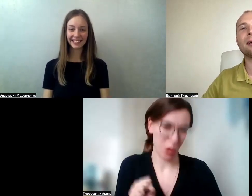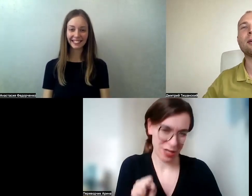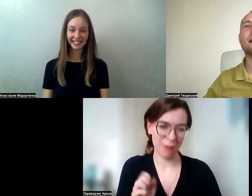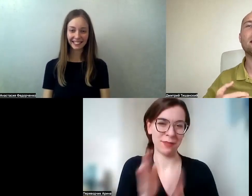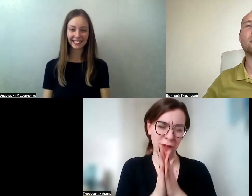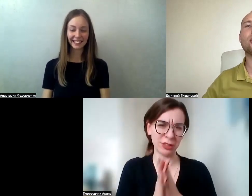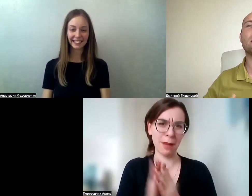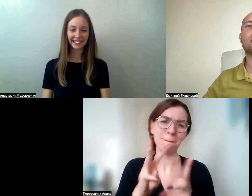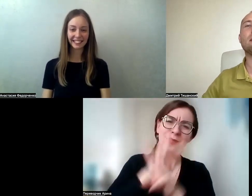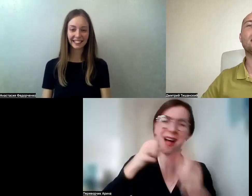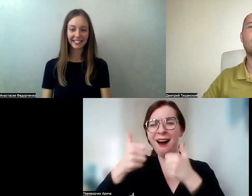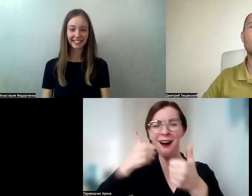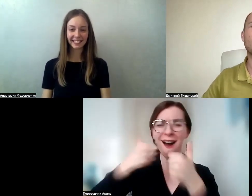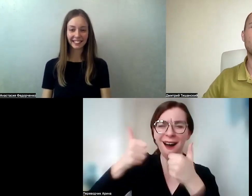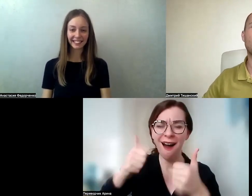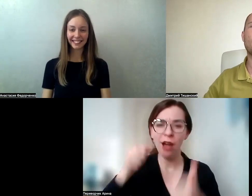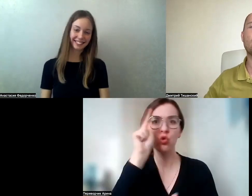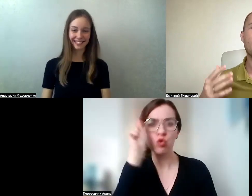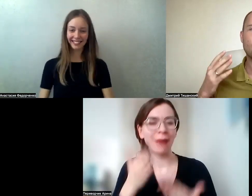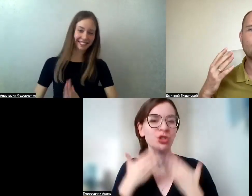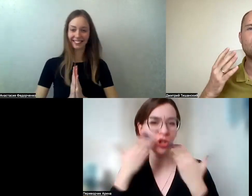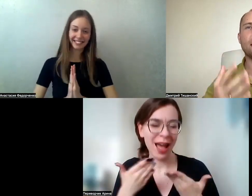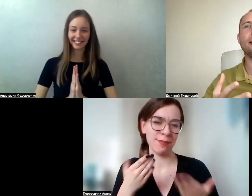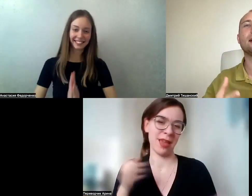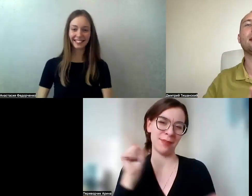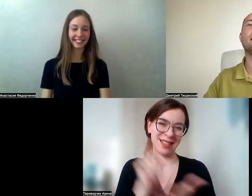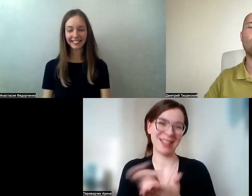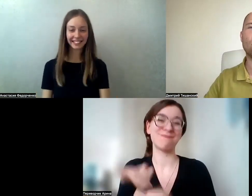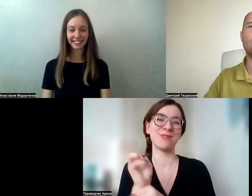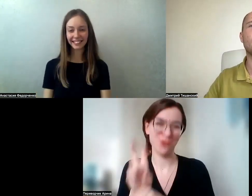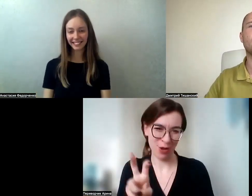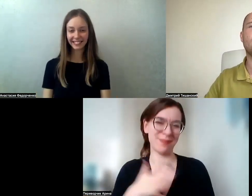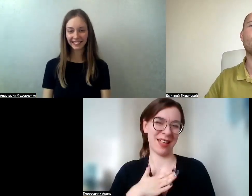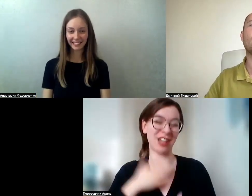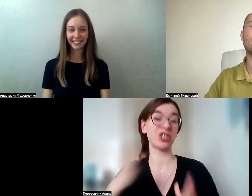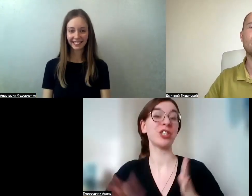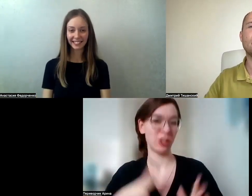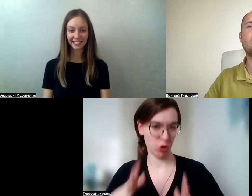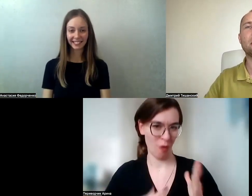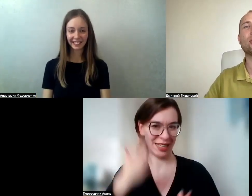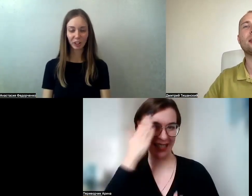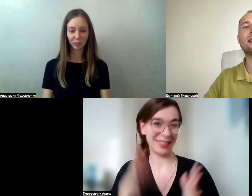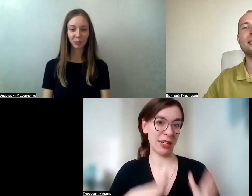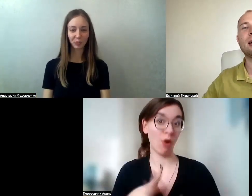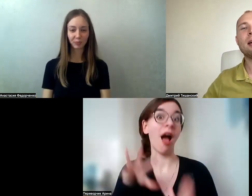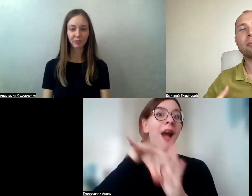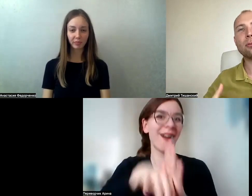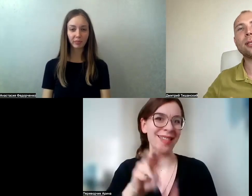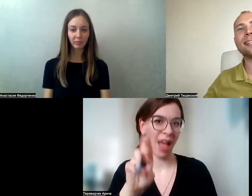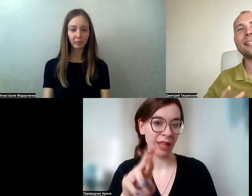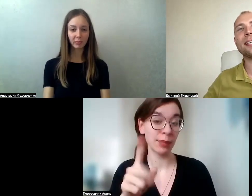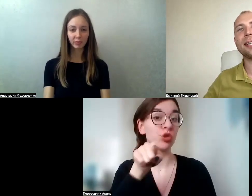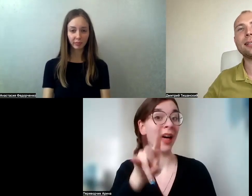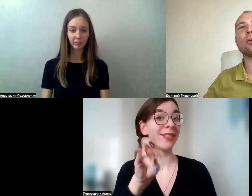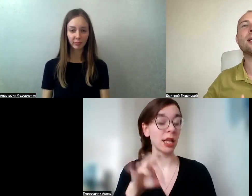1 000 000 лайков. Изучаем, читаем и, конечно же, приходим в том числе и на тренировки, интеллект-тренировки к Анастасии, потому что Анастасия